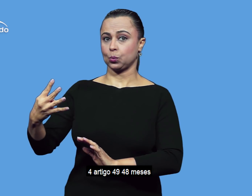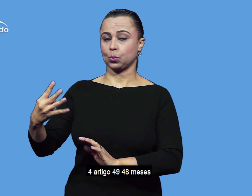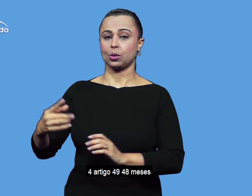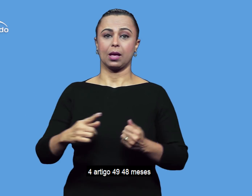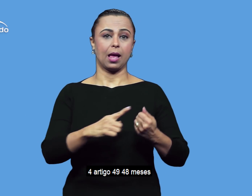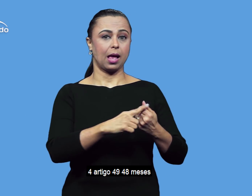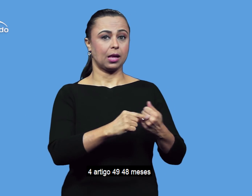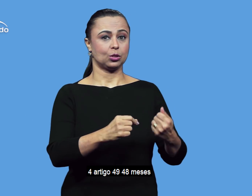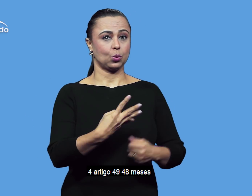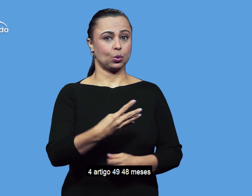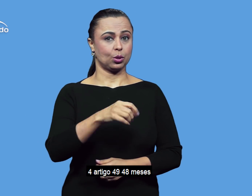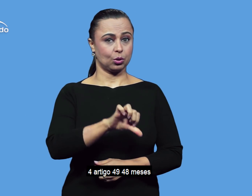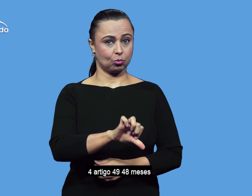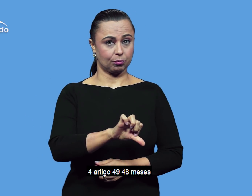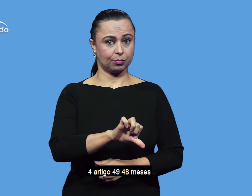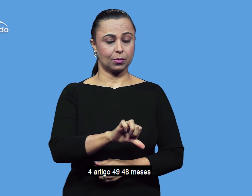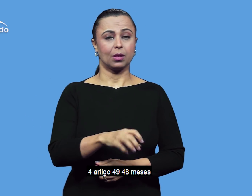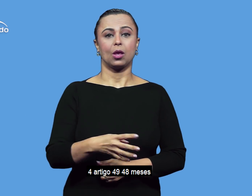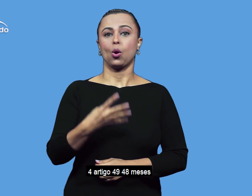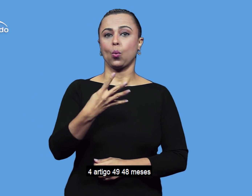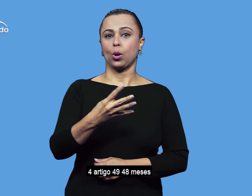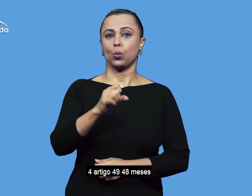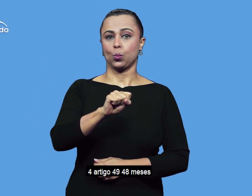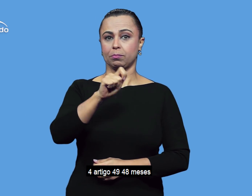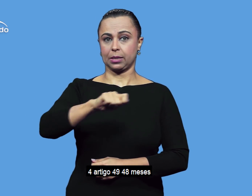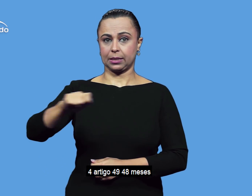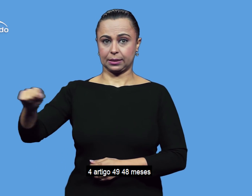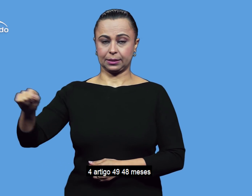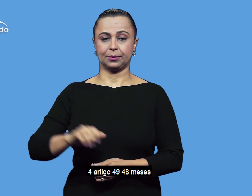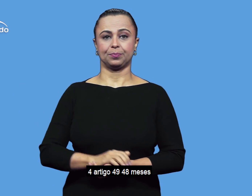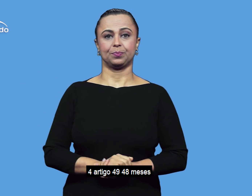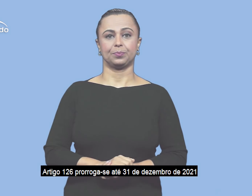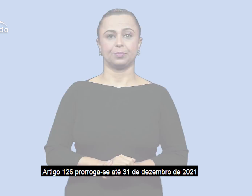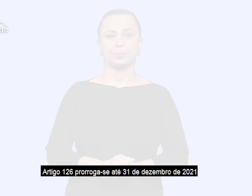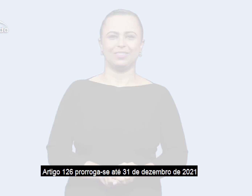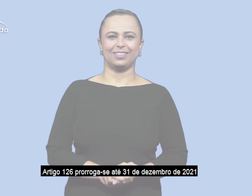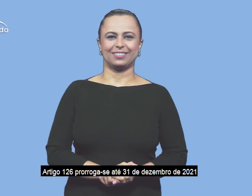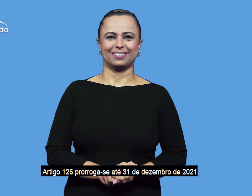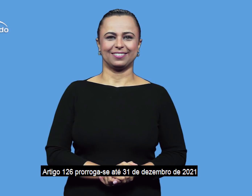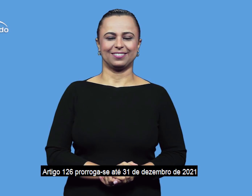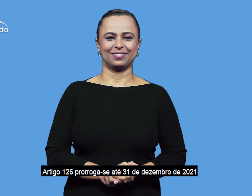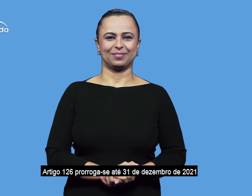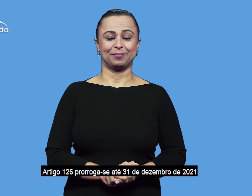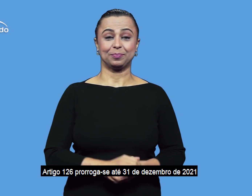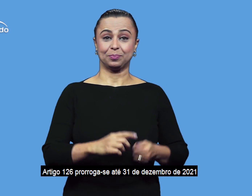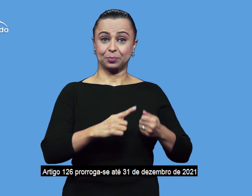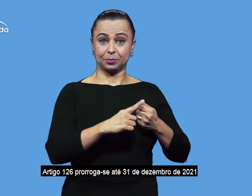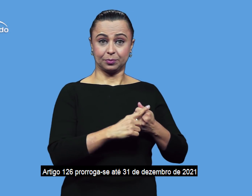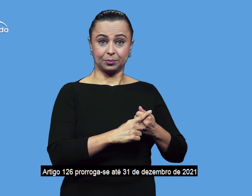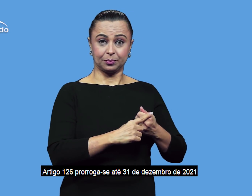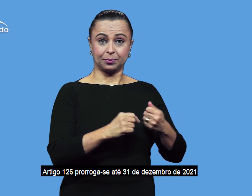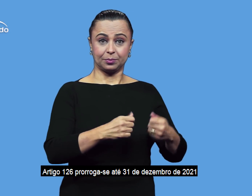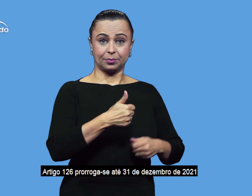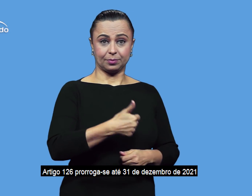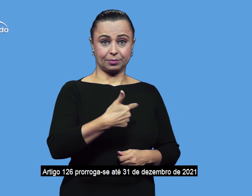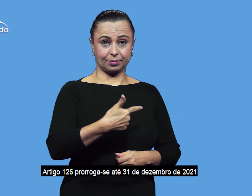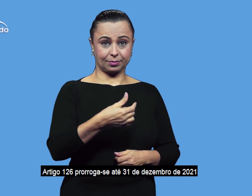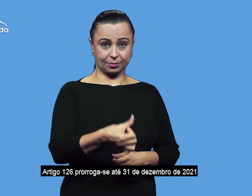49 48 meses o artigo 126 prorroga-se